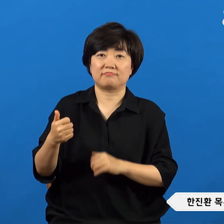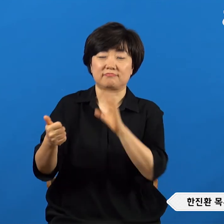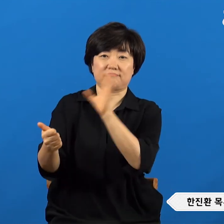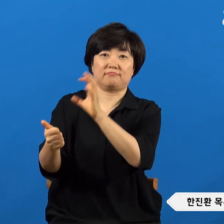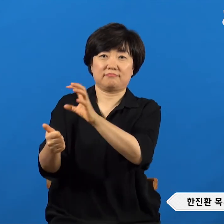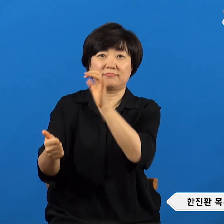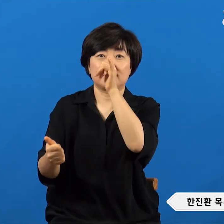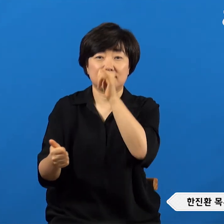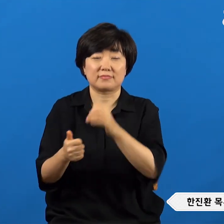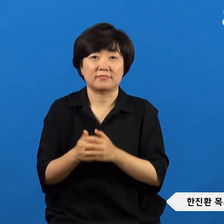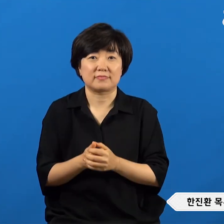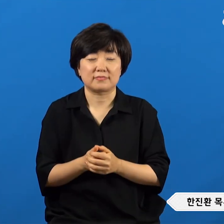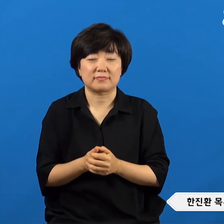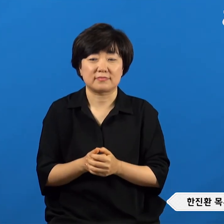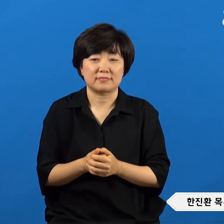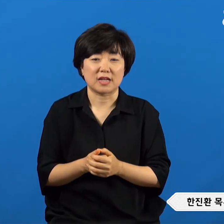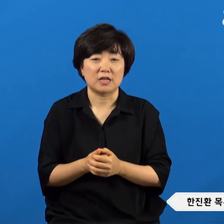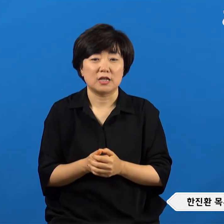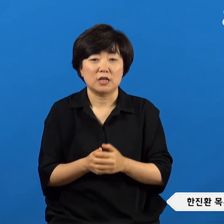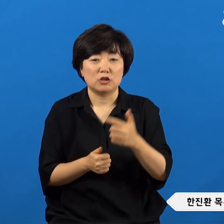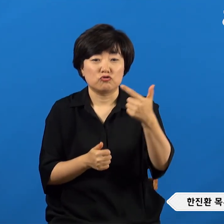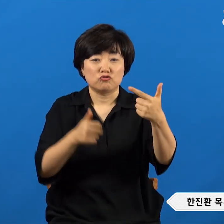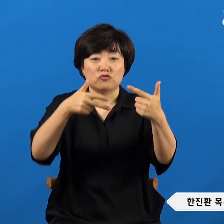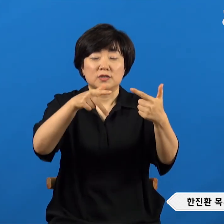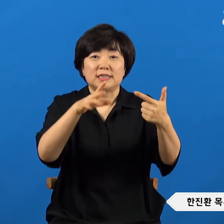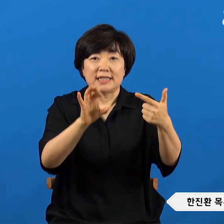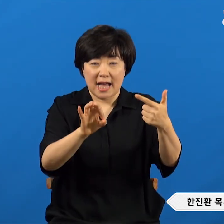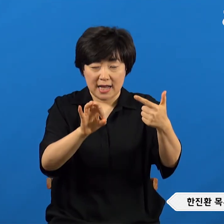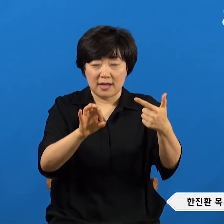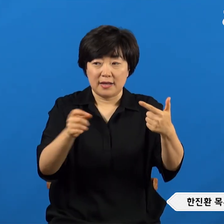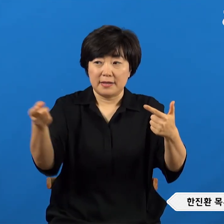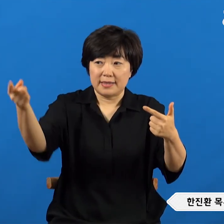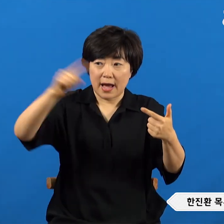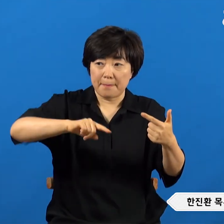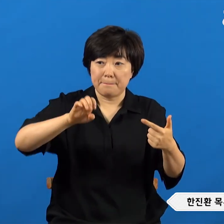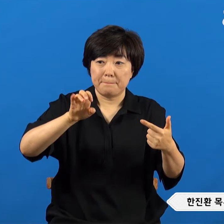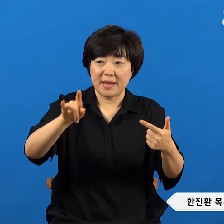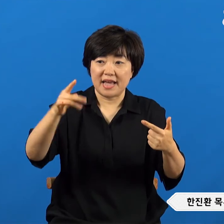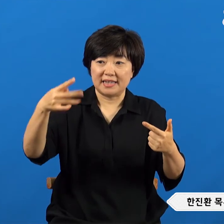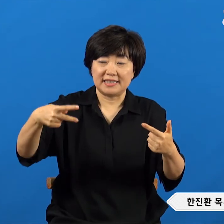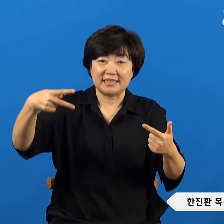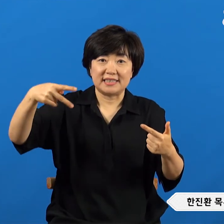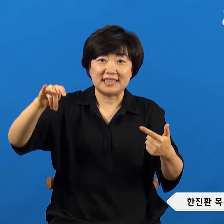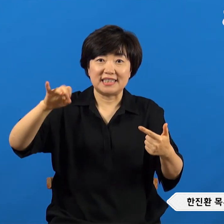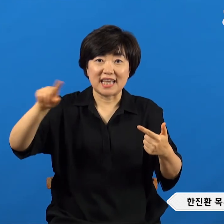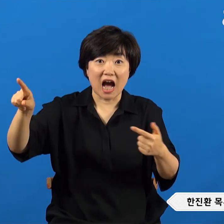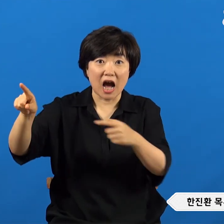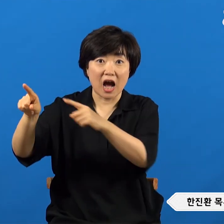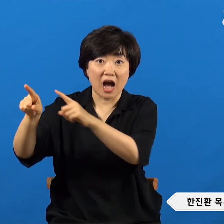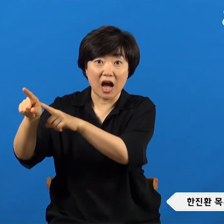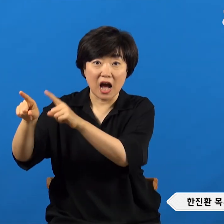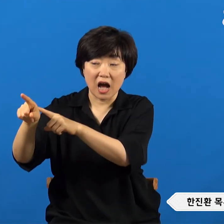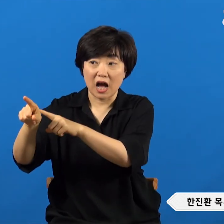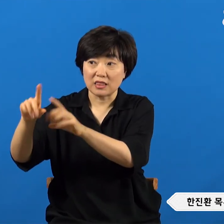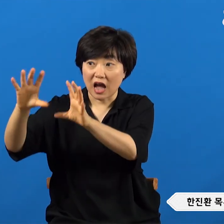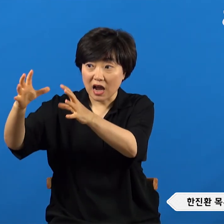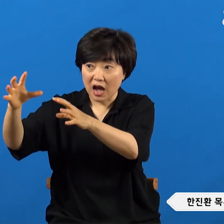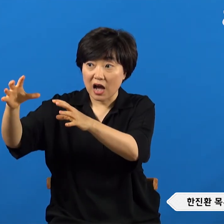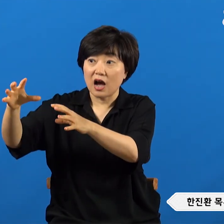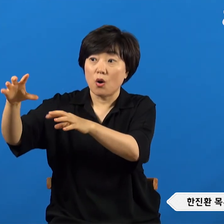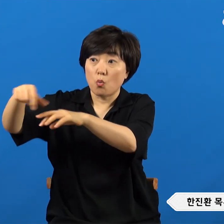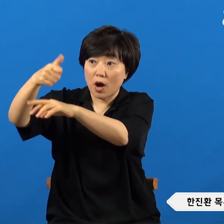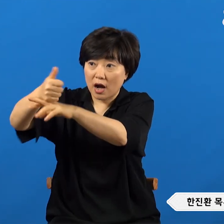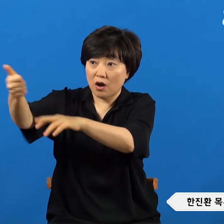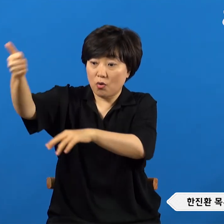다음에 6장에 보면 이제 정권이 바뀌어서 페르시아 정권이 되는데 거기서도 총리직을 맡아서 열심히 일하는